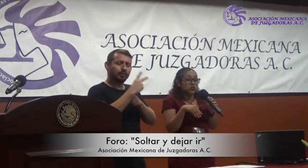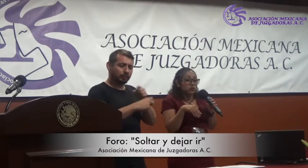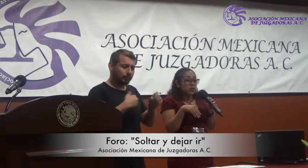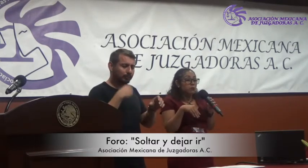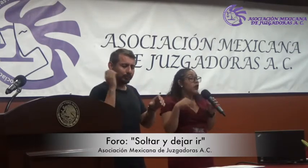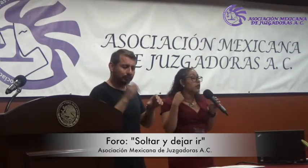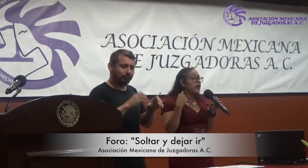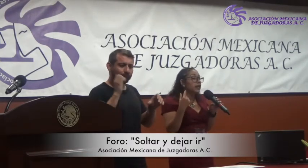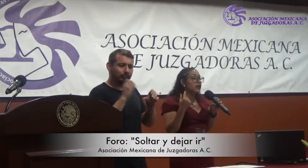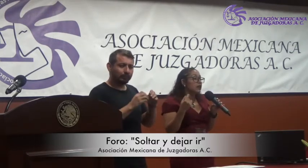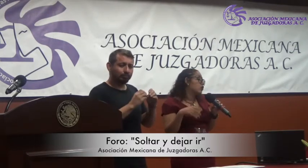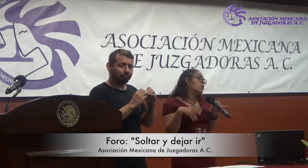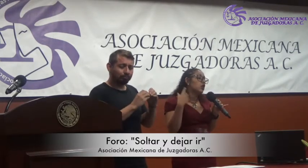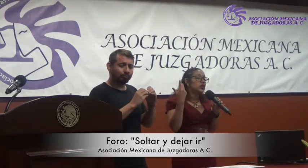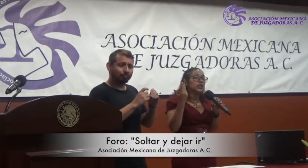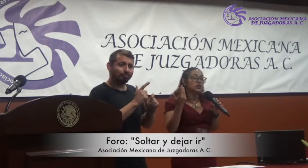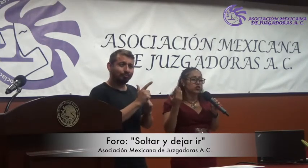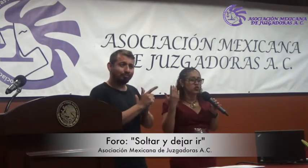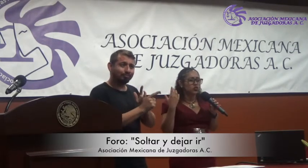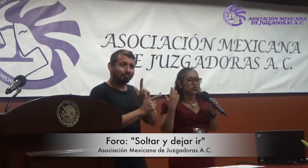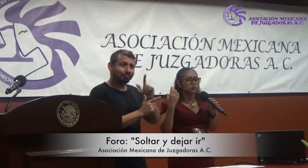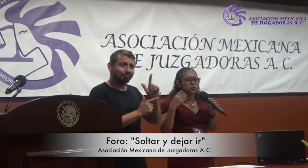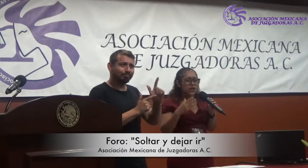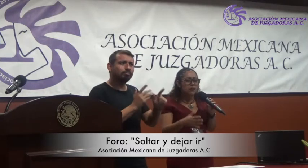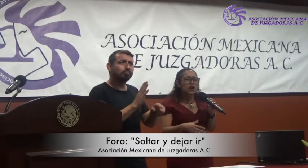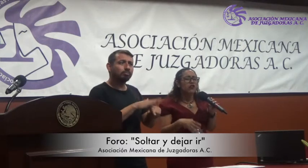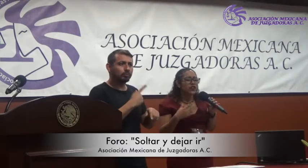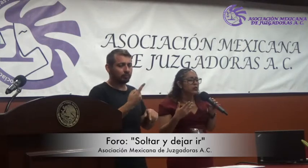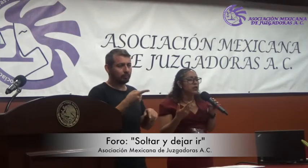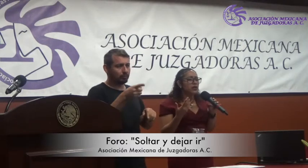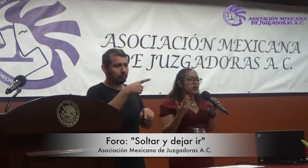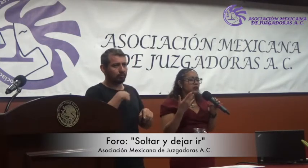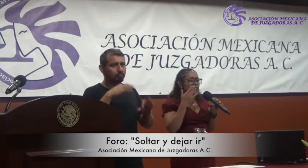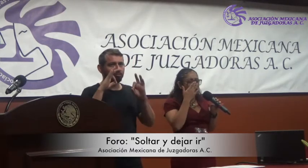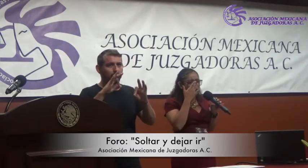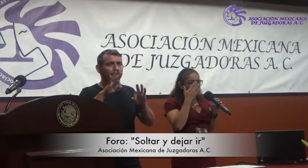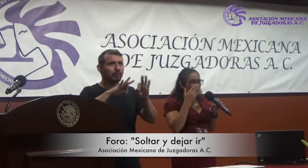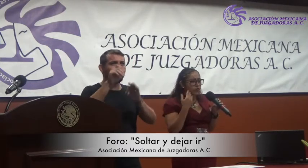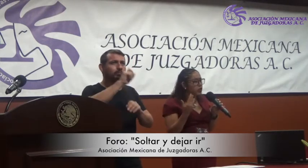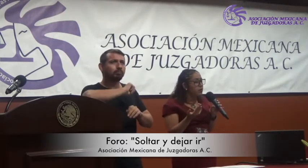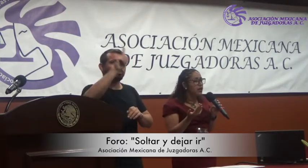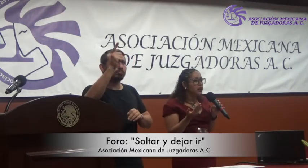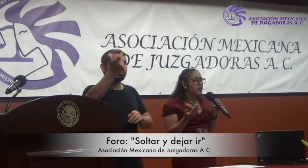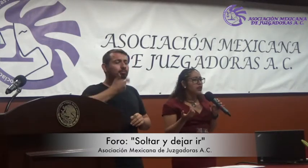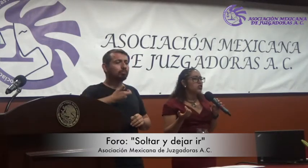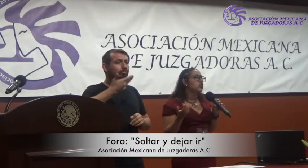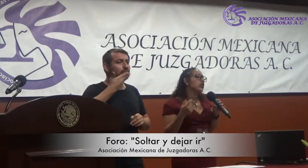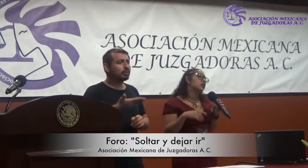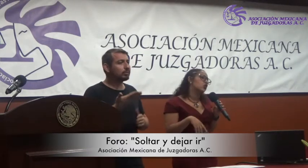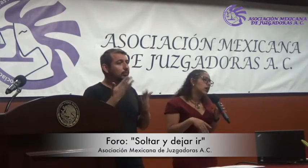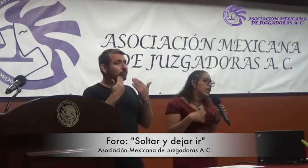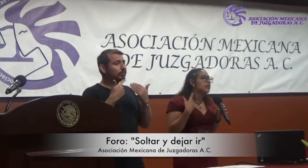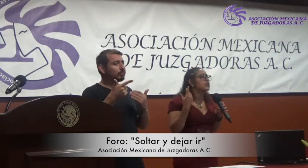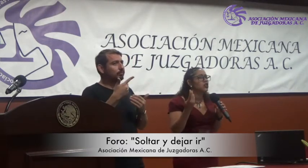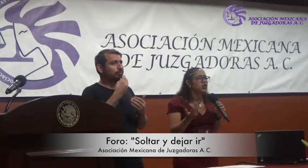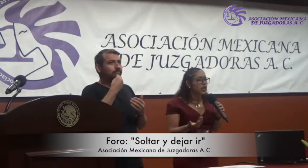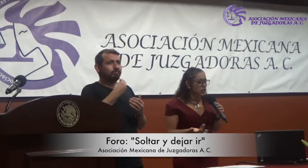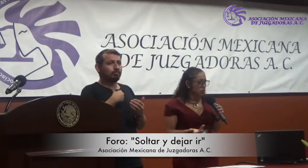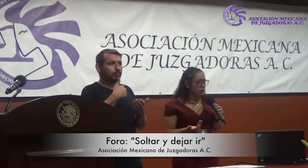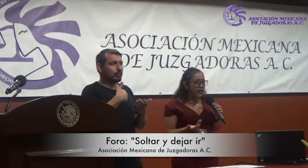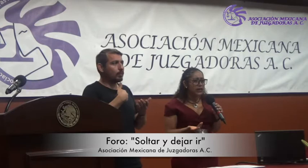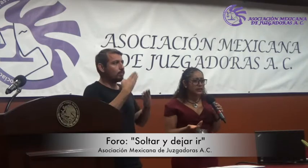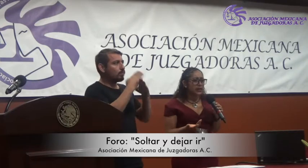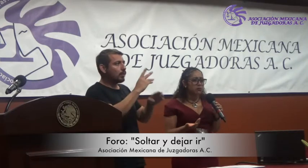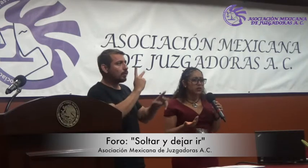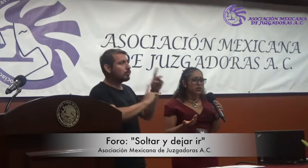ahorro. Porque como no tienes un trabajo firme, formal, no tienes un crédito, no